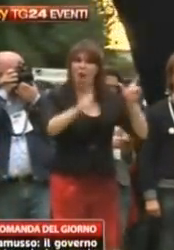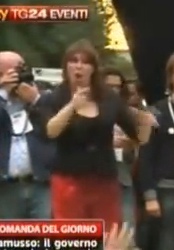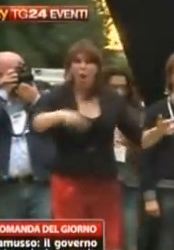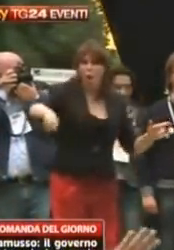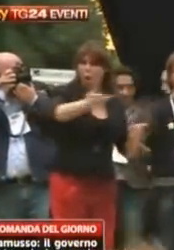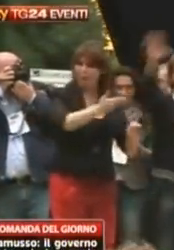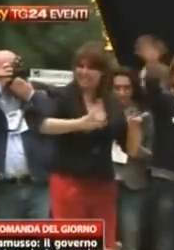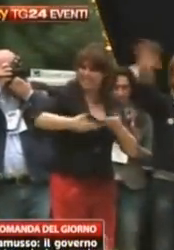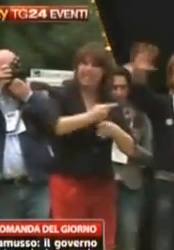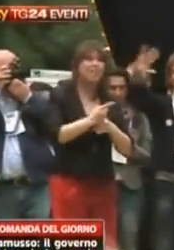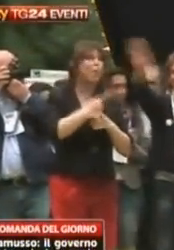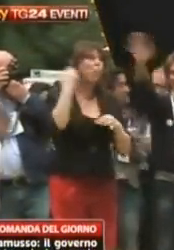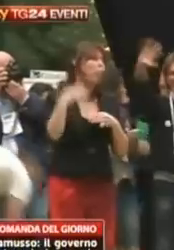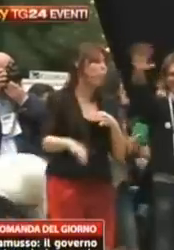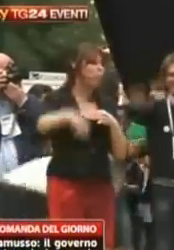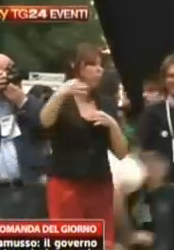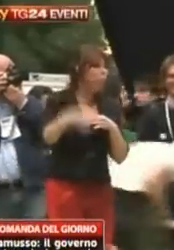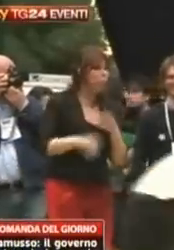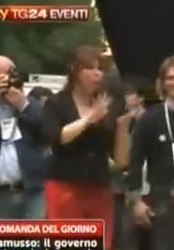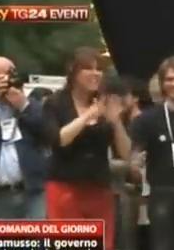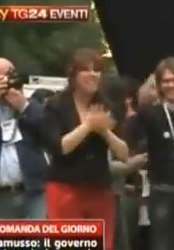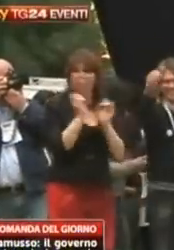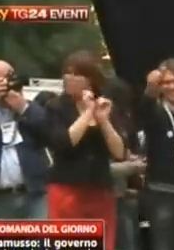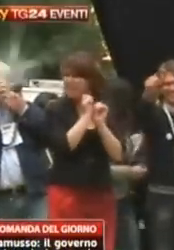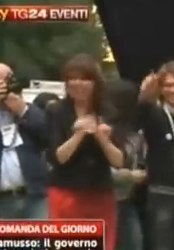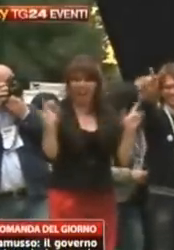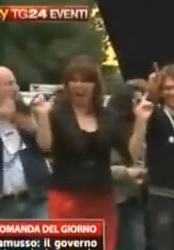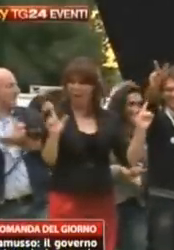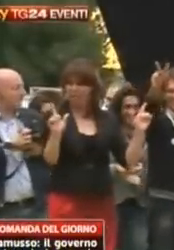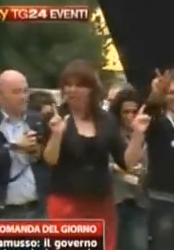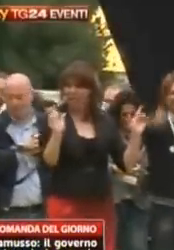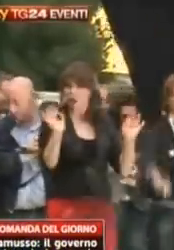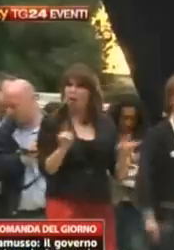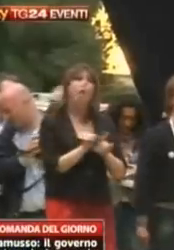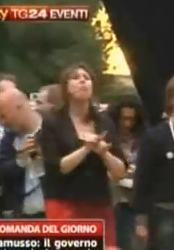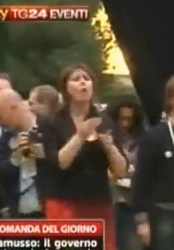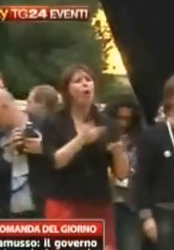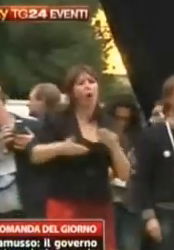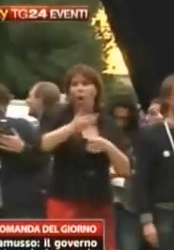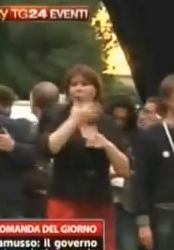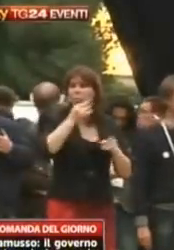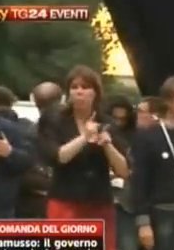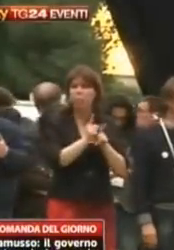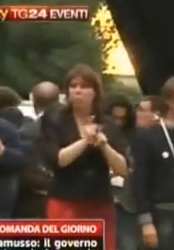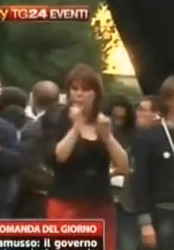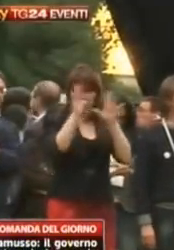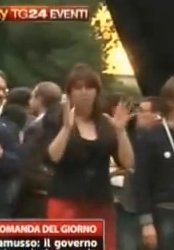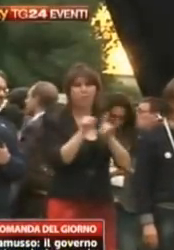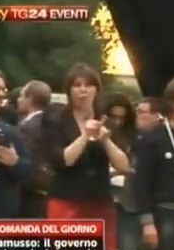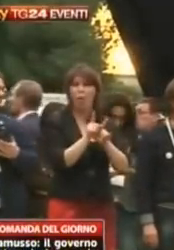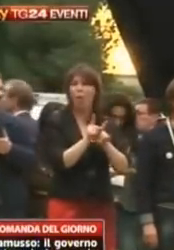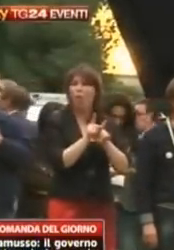persone, è straordinario. Diventa una cosa meravigliosa. Stiamo condividendo qualcosa che non è più un sogno e sta